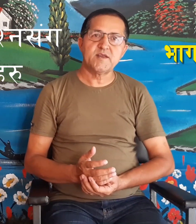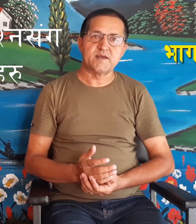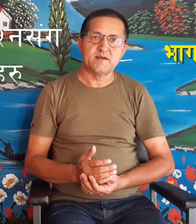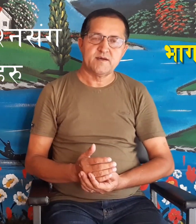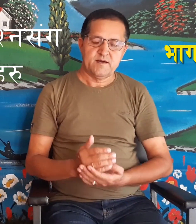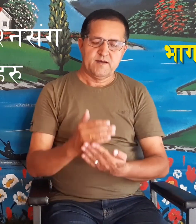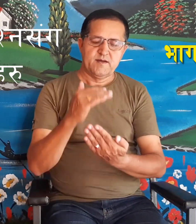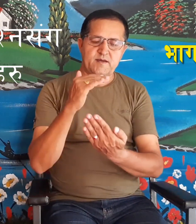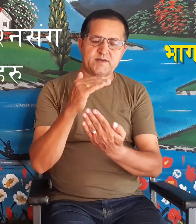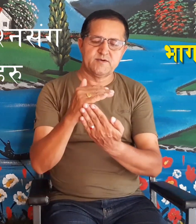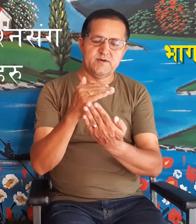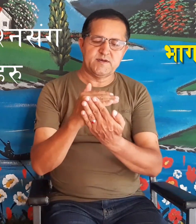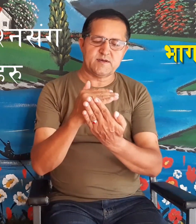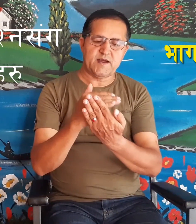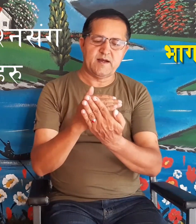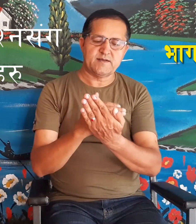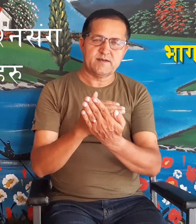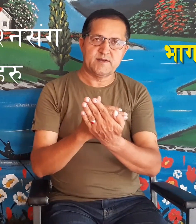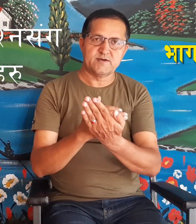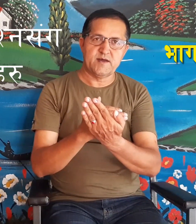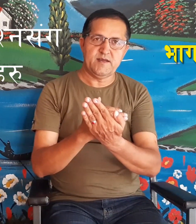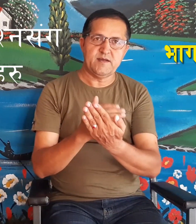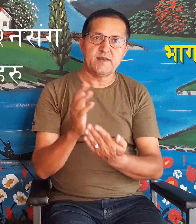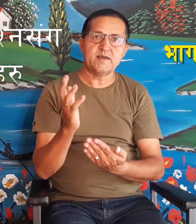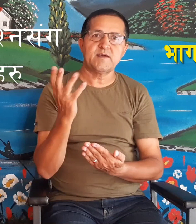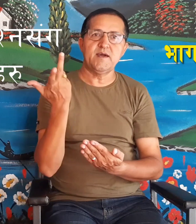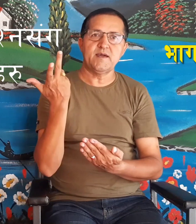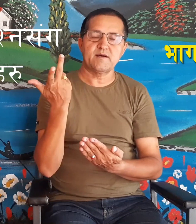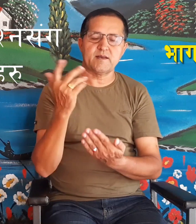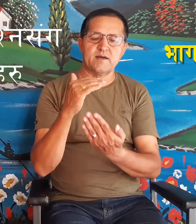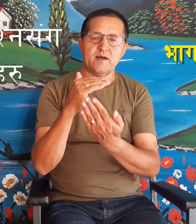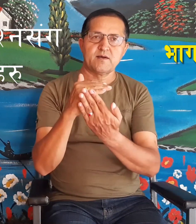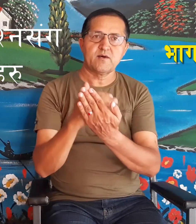कसरी यसो का यसो गर्ने अनि के गर्ने,